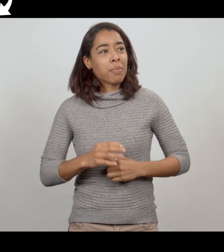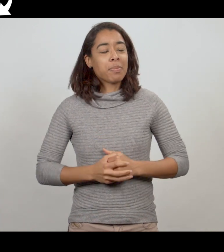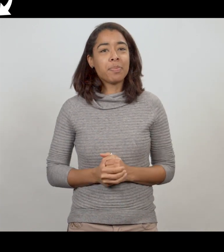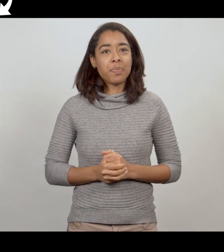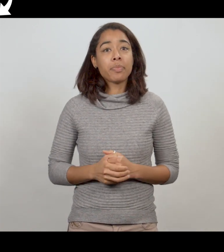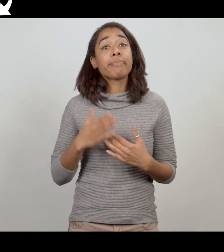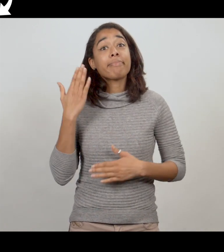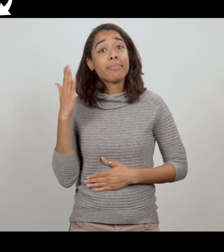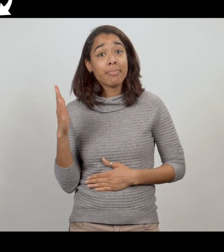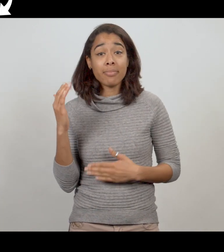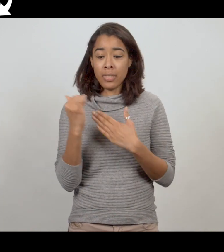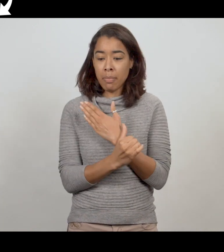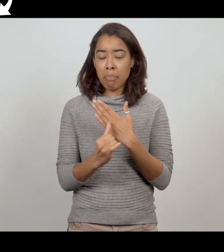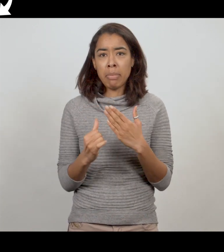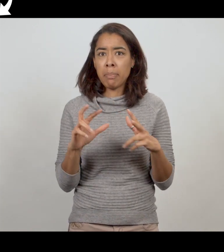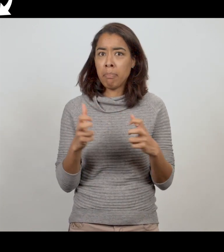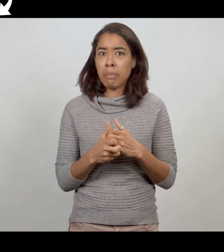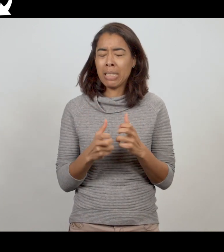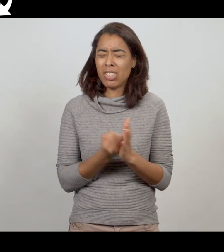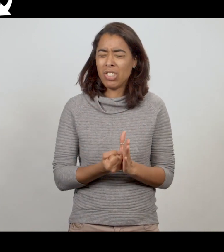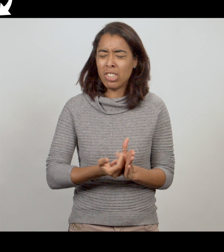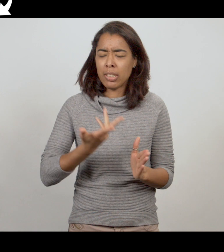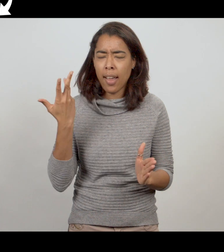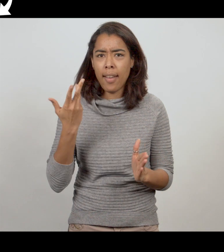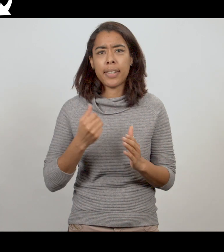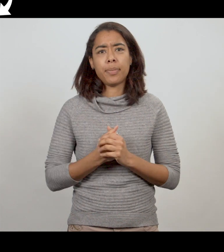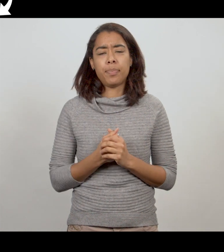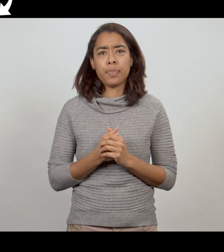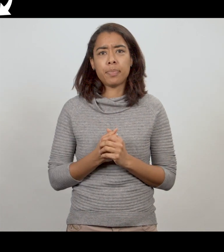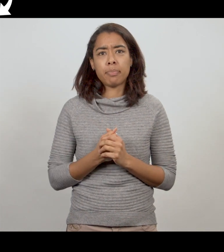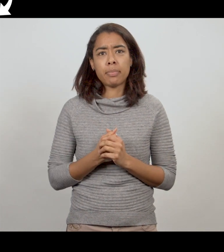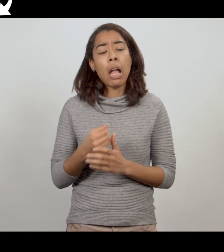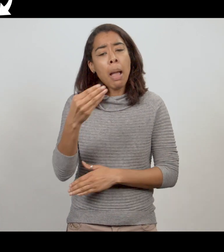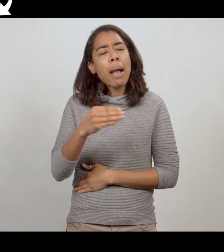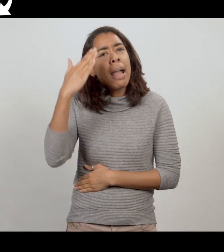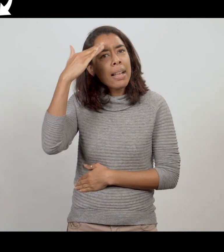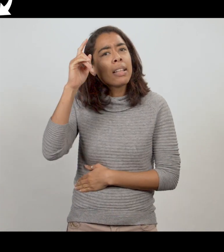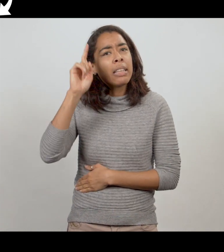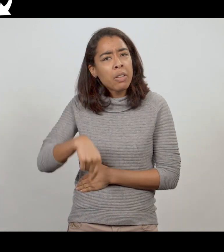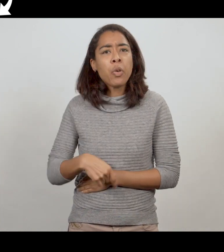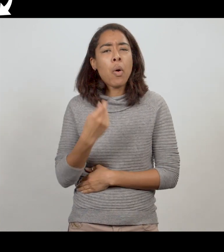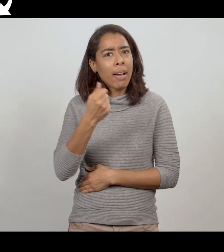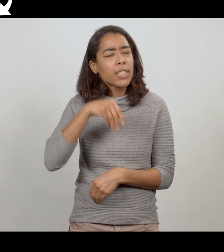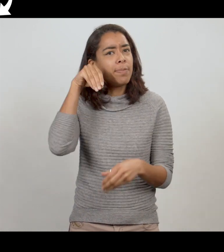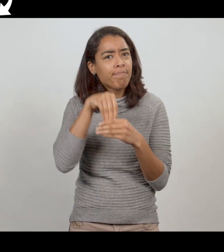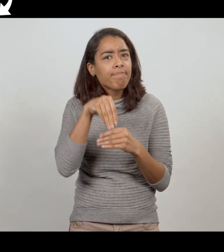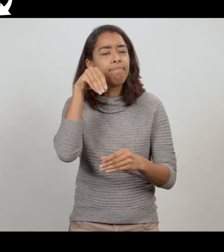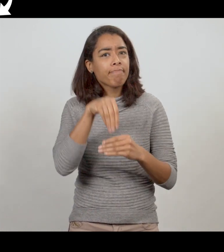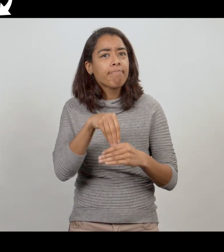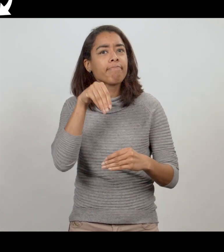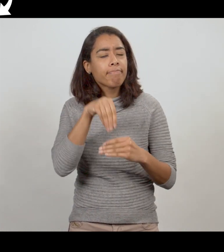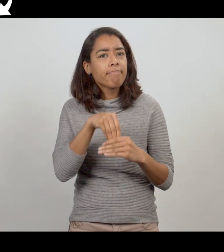Bible. Les Bibles coûtent très cher. Marie sait qu'il lui faudra économiser.